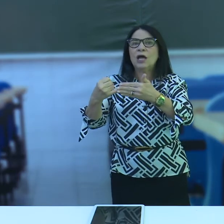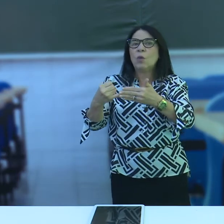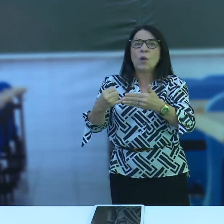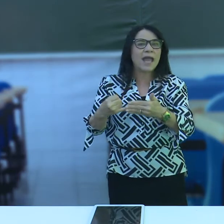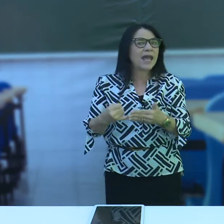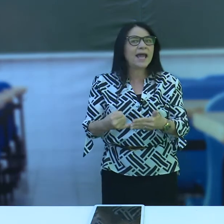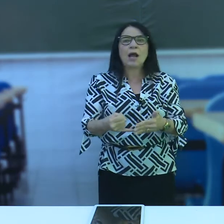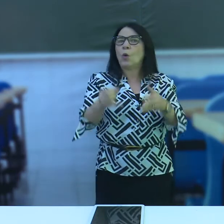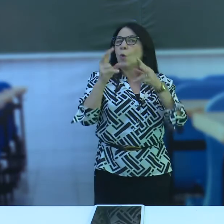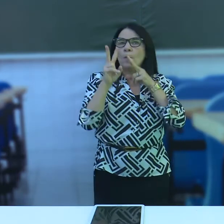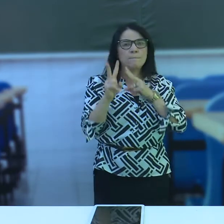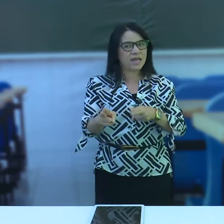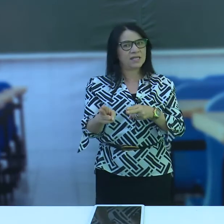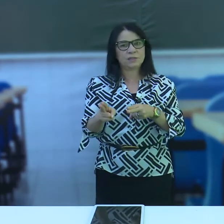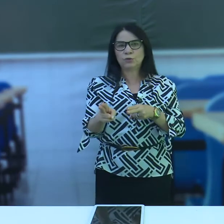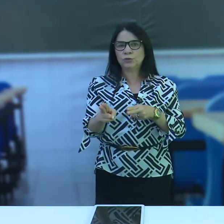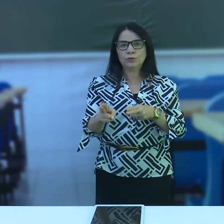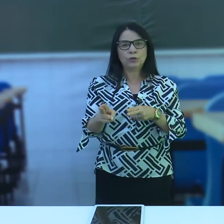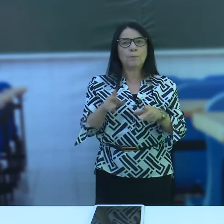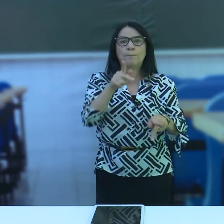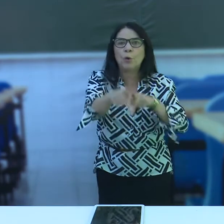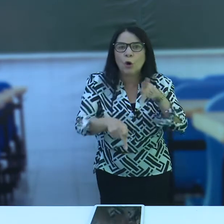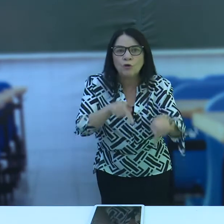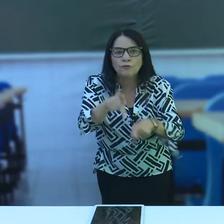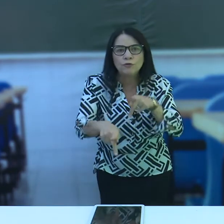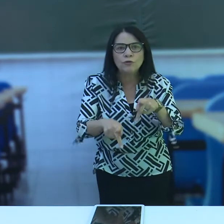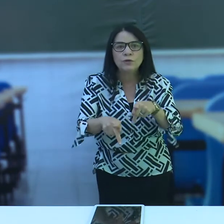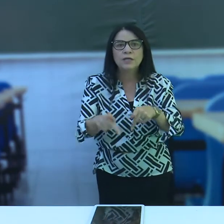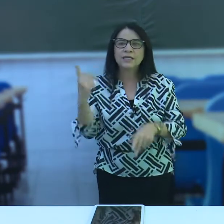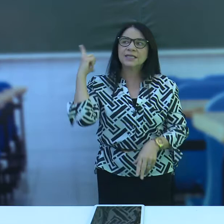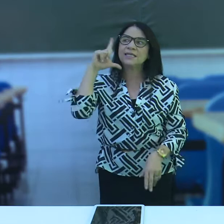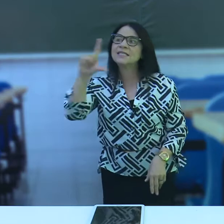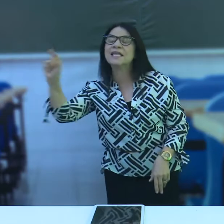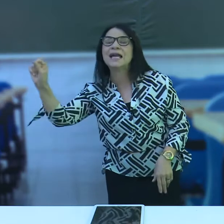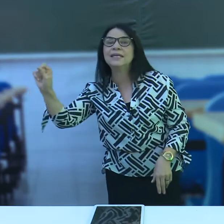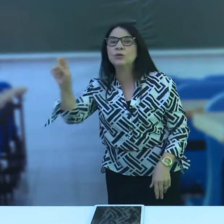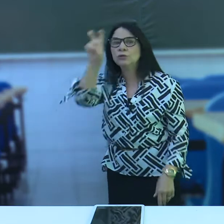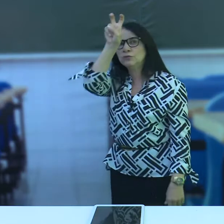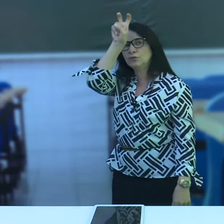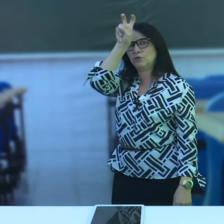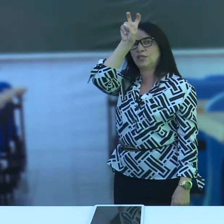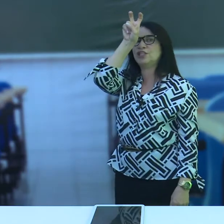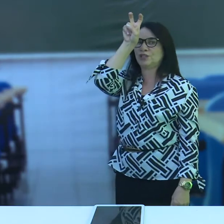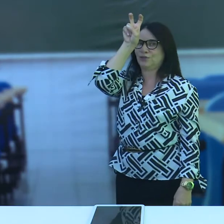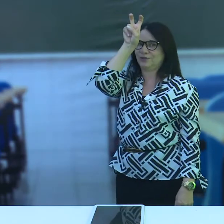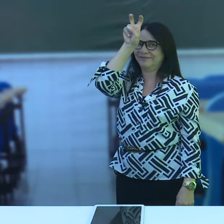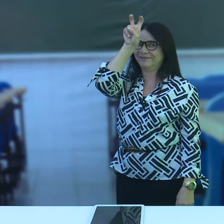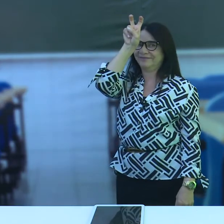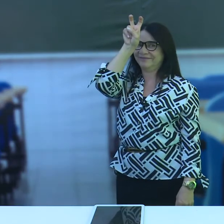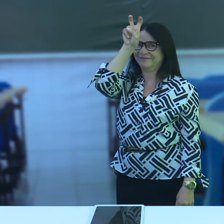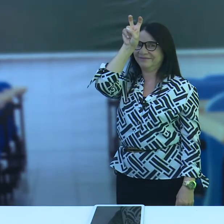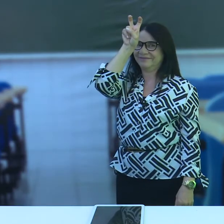não era o mesmo povo que saiu do Egito.